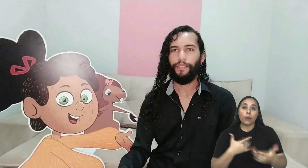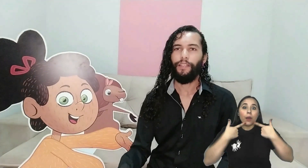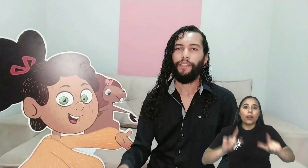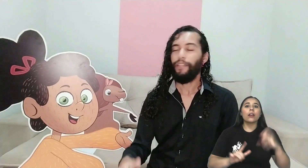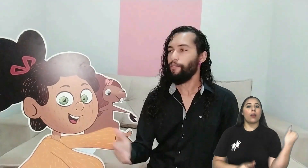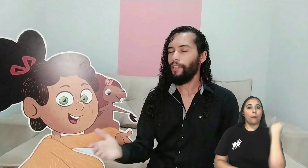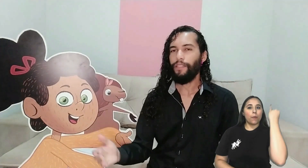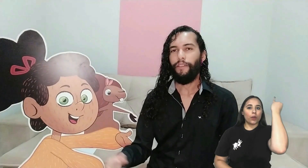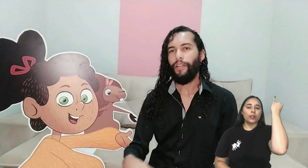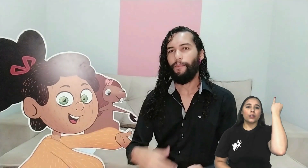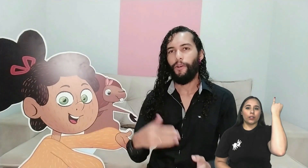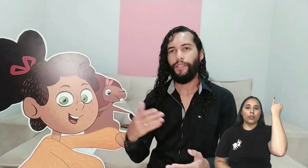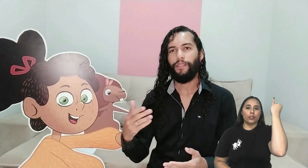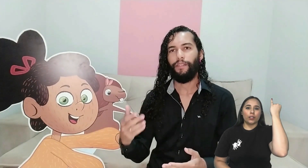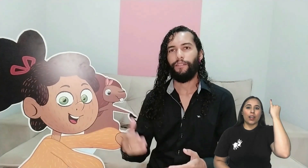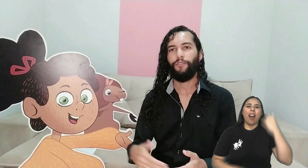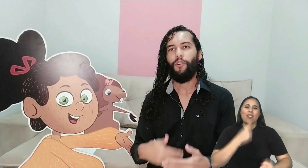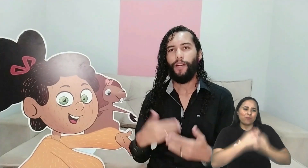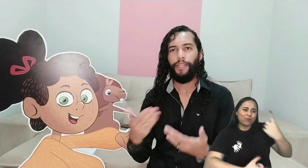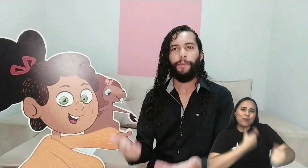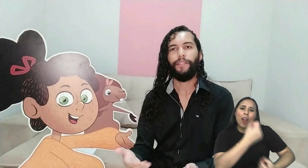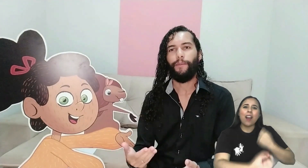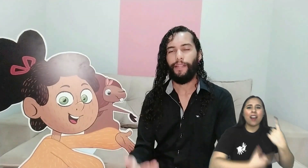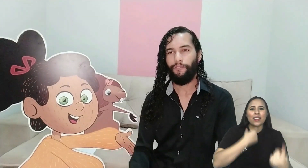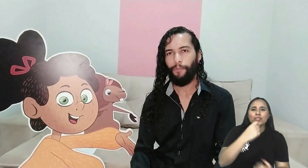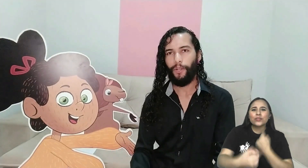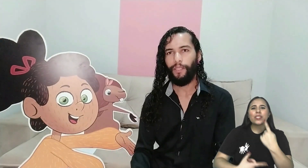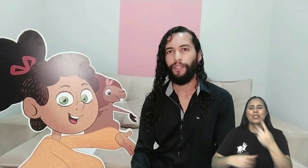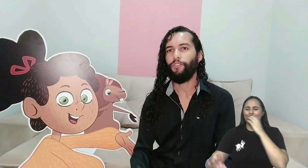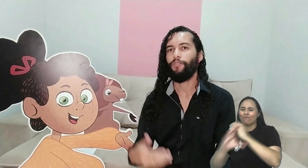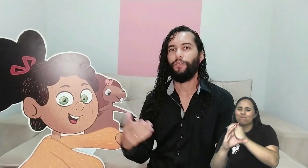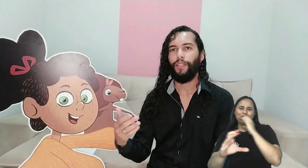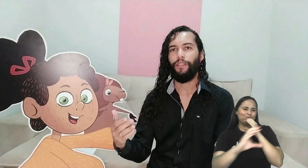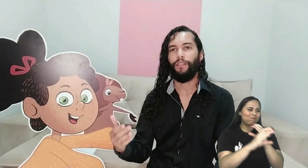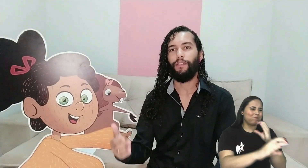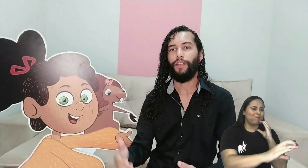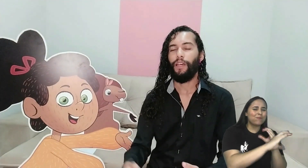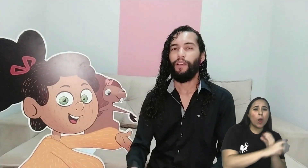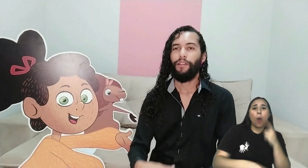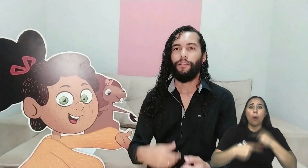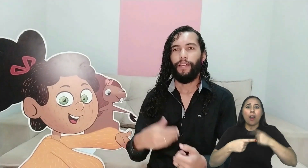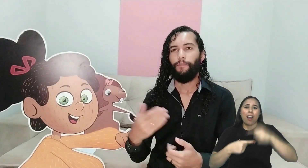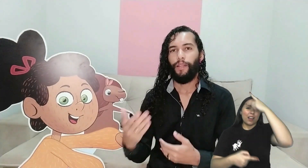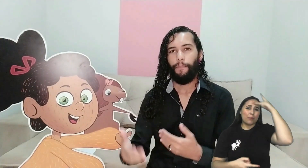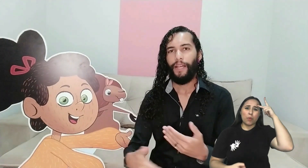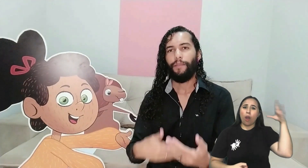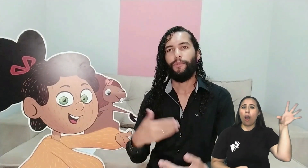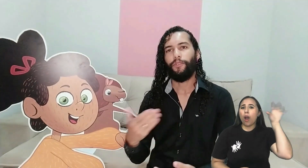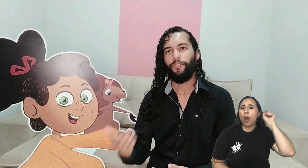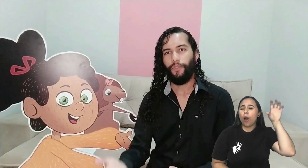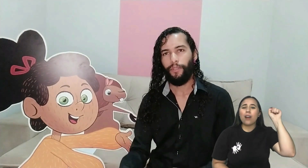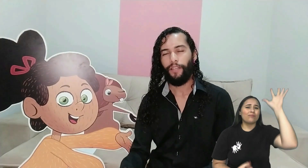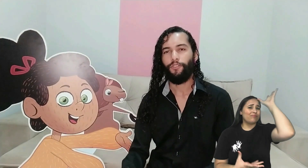surda, e no desenho ela mostra como a Libras é uma língua importante e ela passa por dificuldade